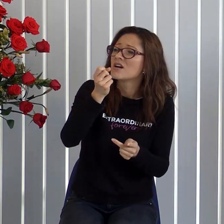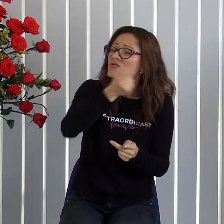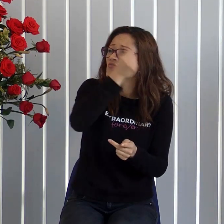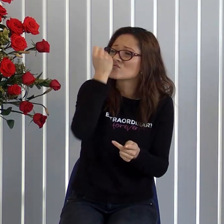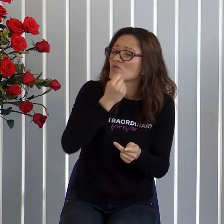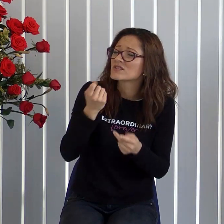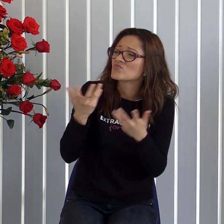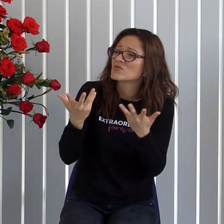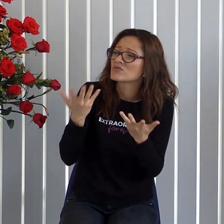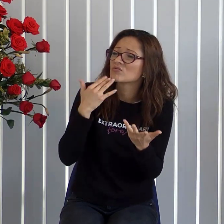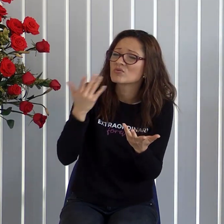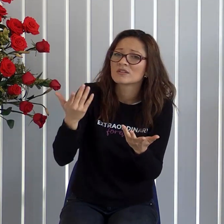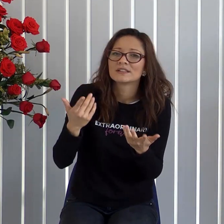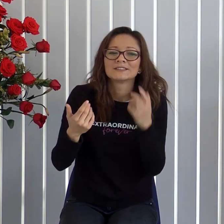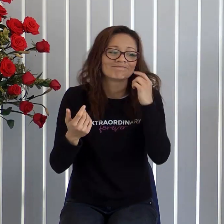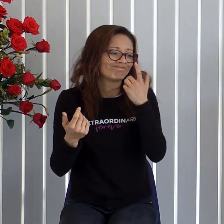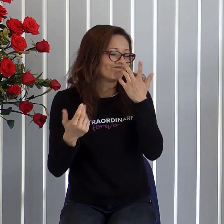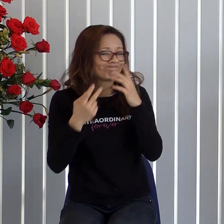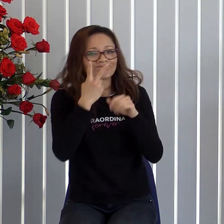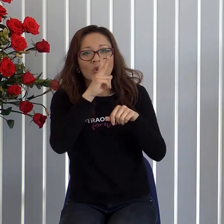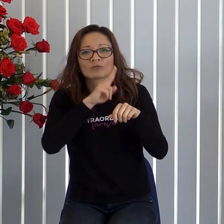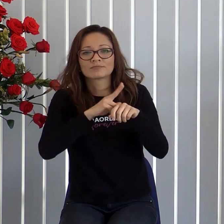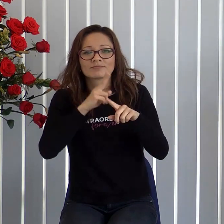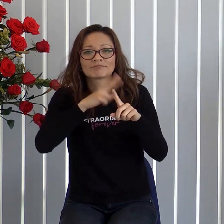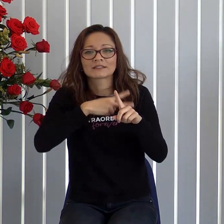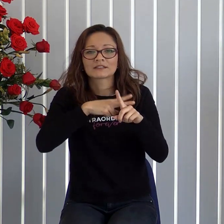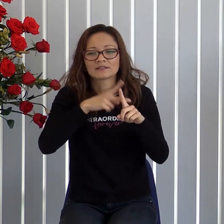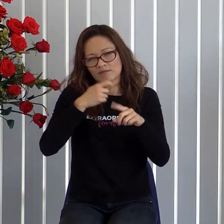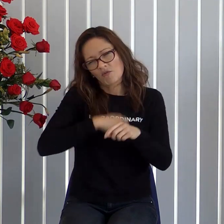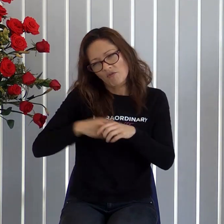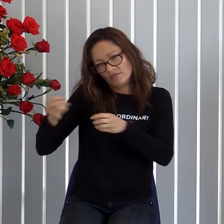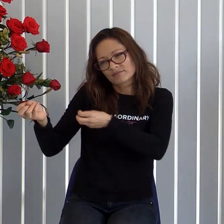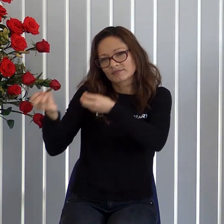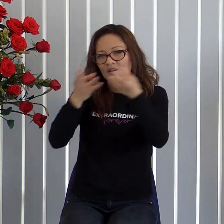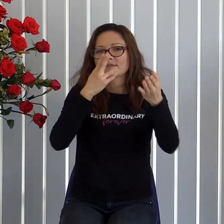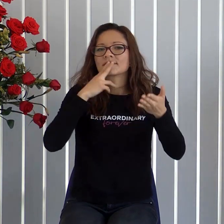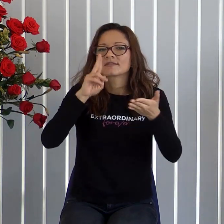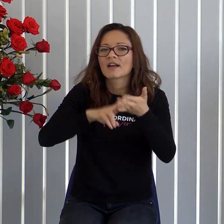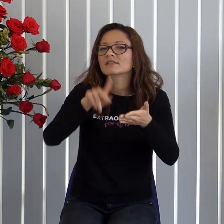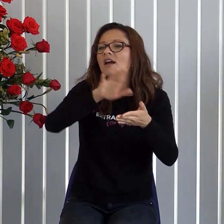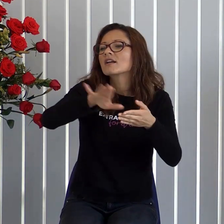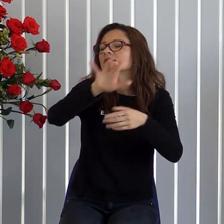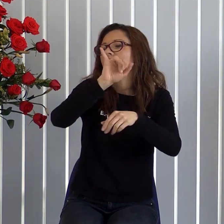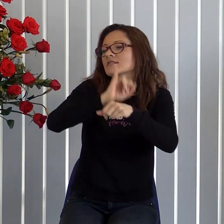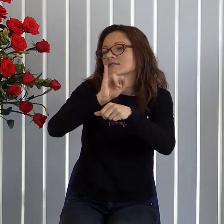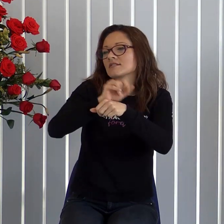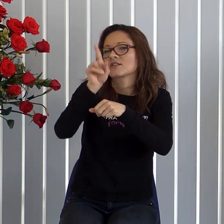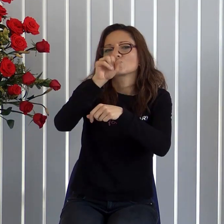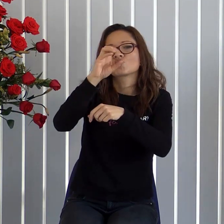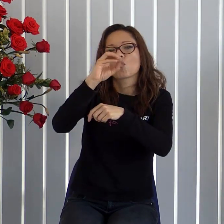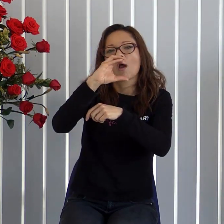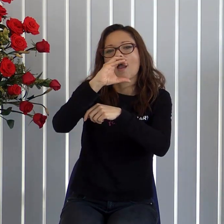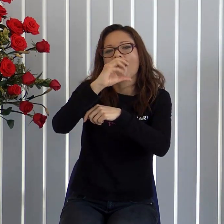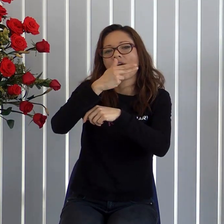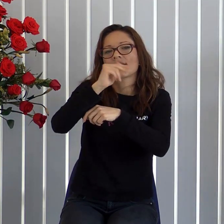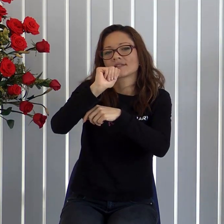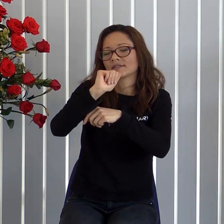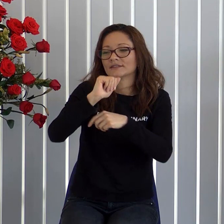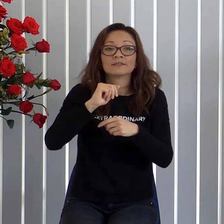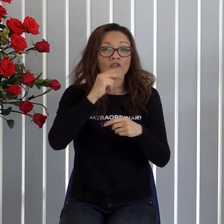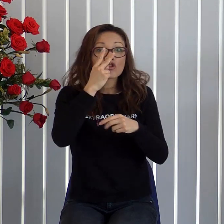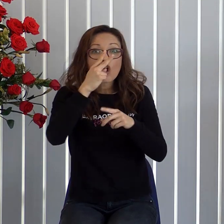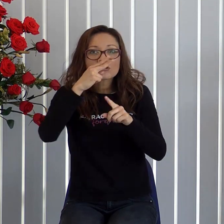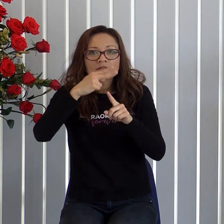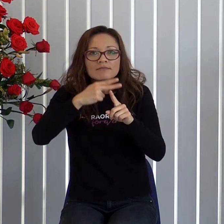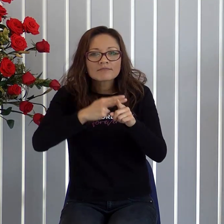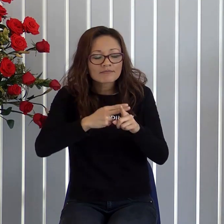tengo que viajar. Bueno, por favor llévele esta carta a la iglesia en Soacha. Entonces 2 meses y